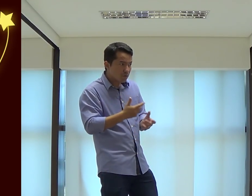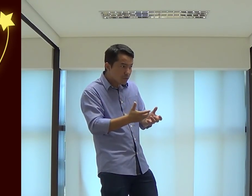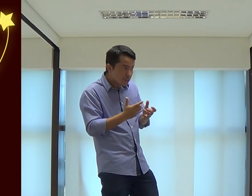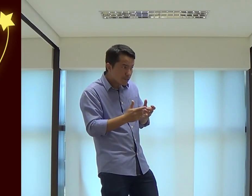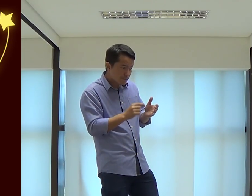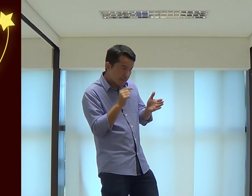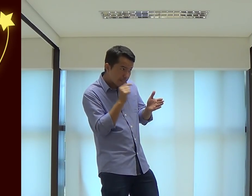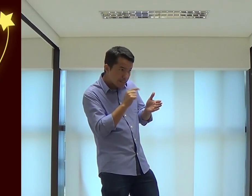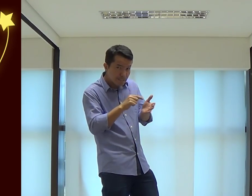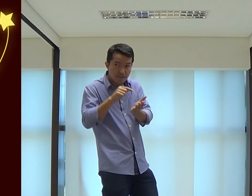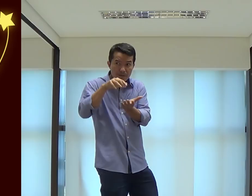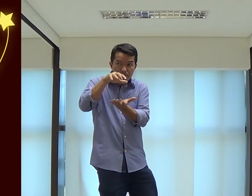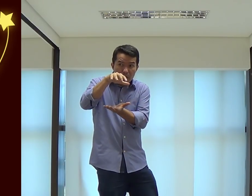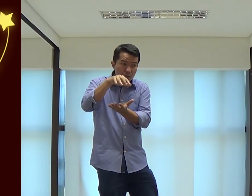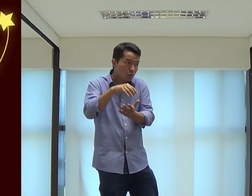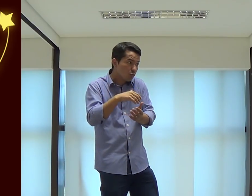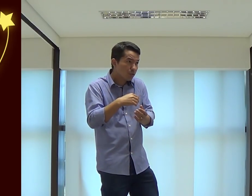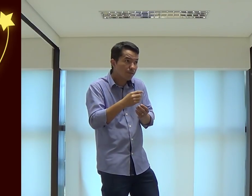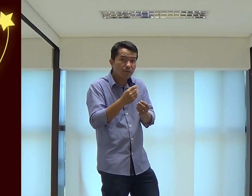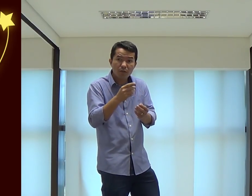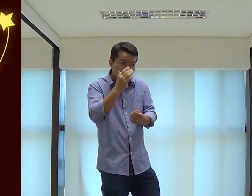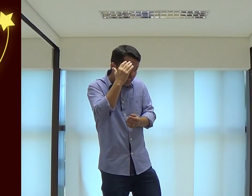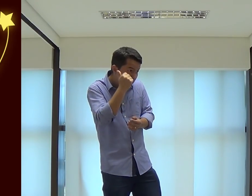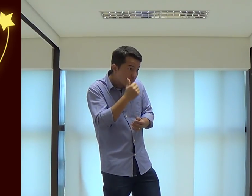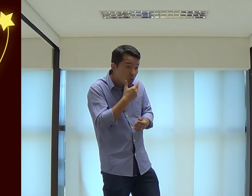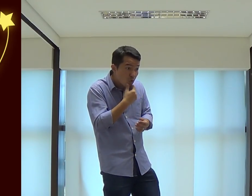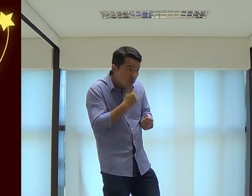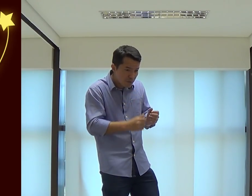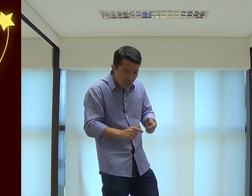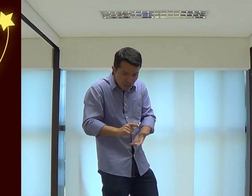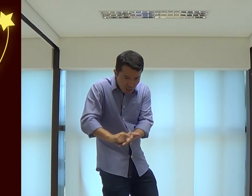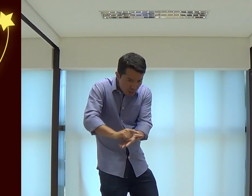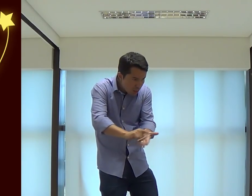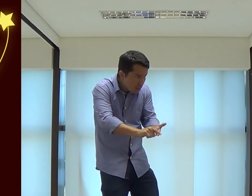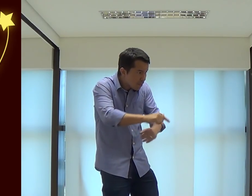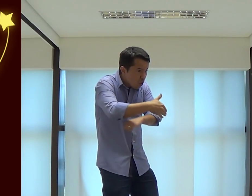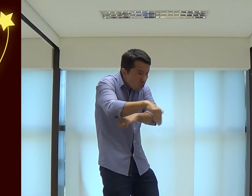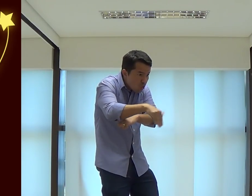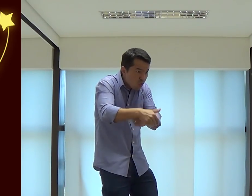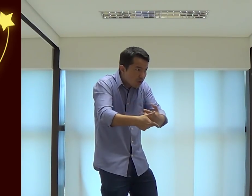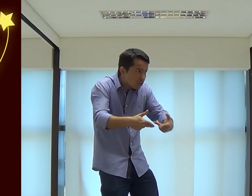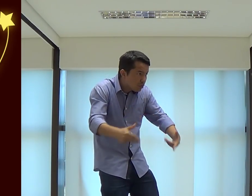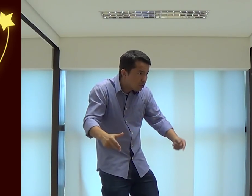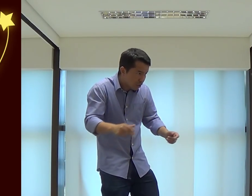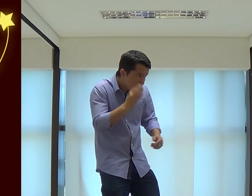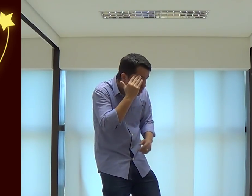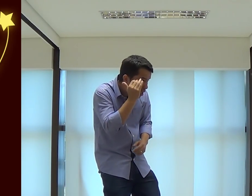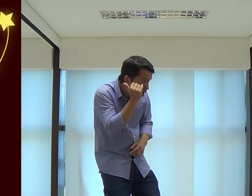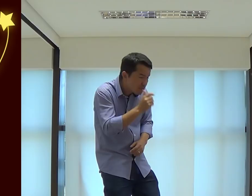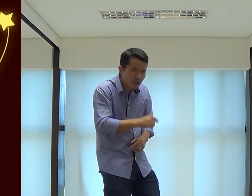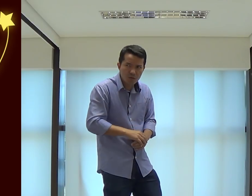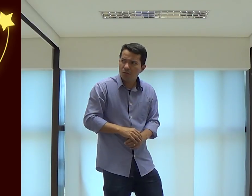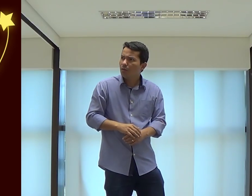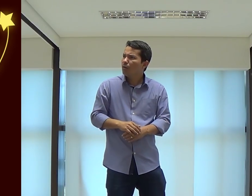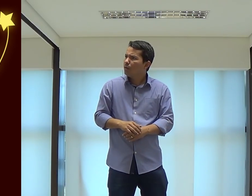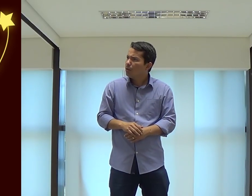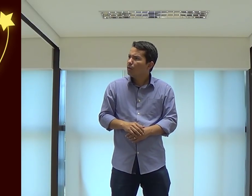uma ideia. Eu quero, sabe, esses panetones? Sabe, as pessoas que limpam ali a rua, os garis,